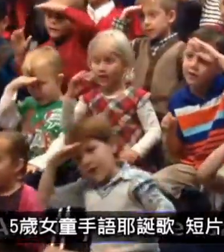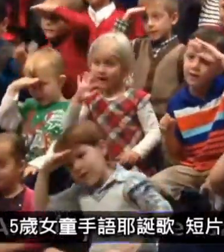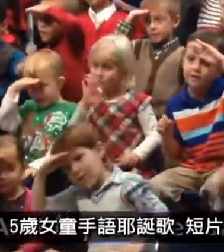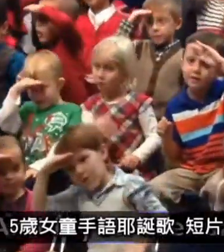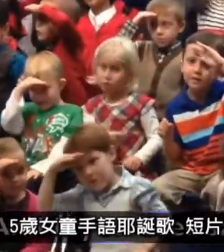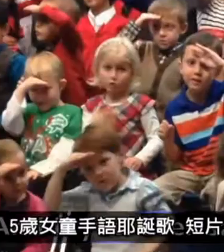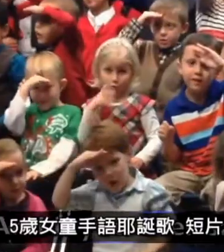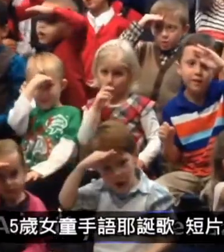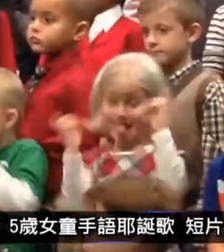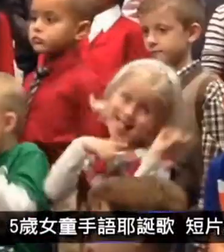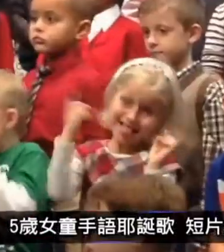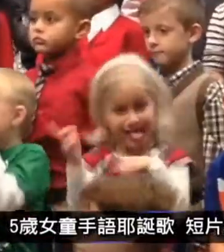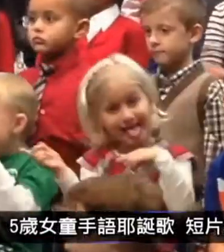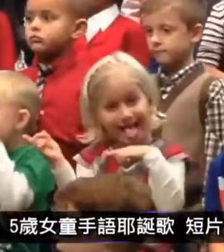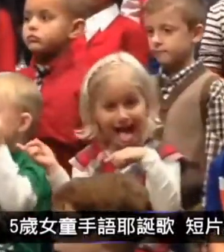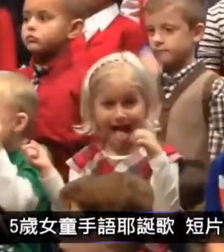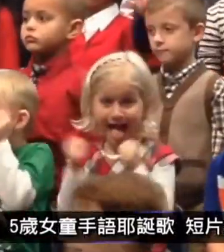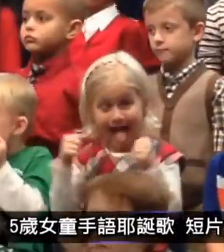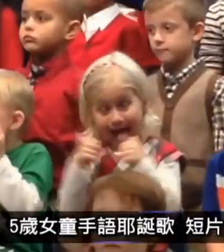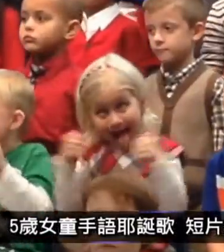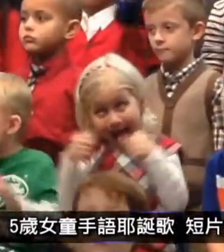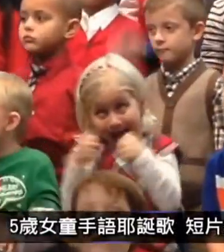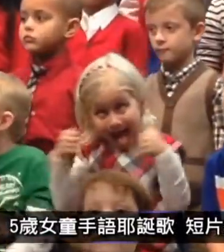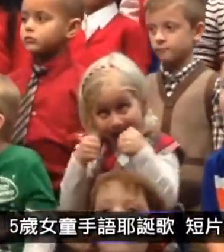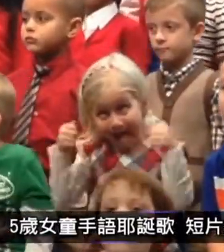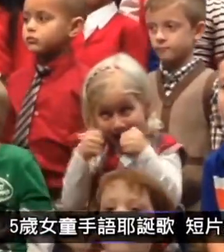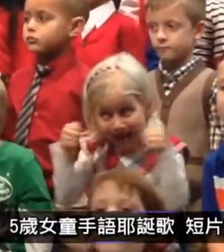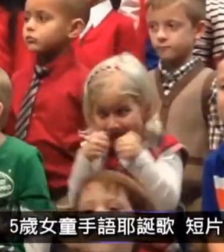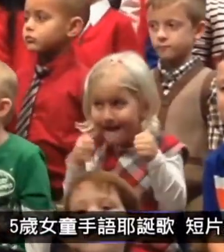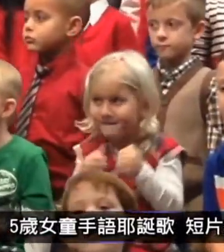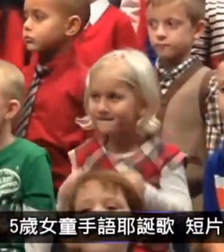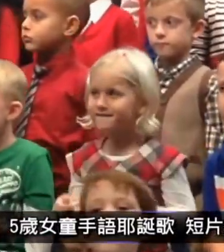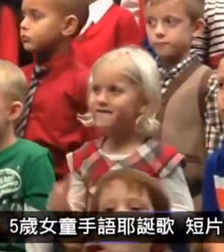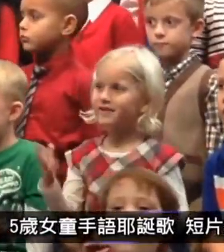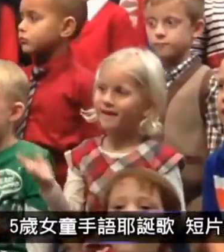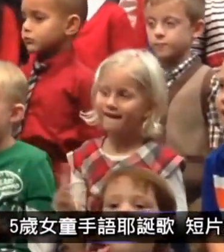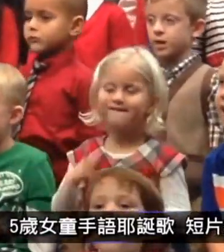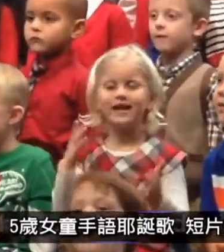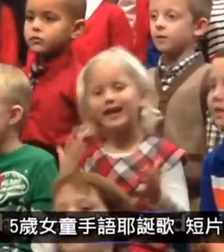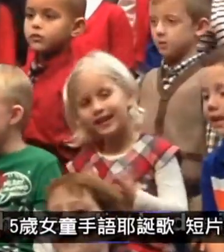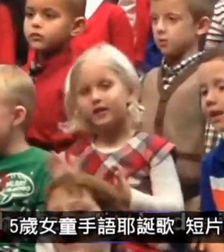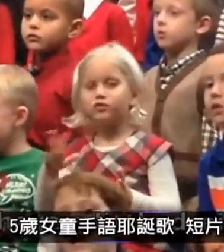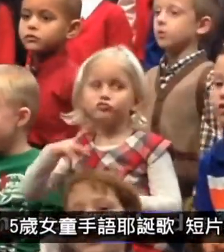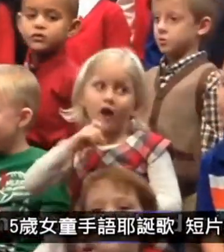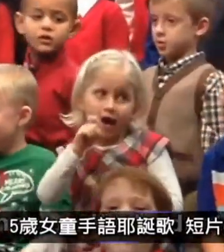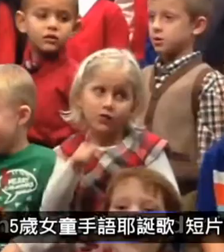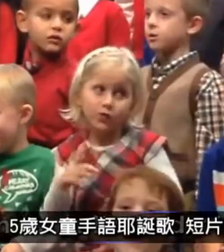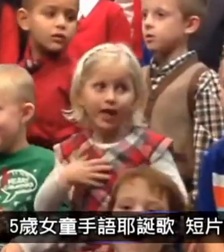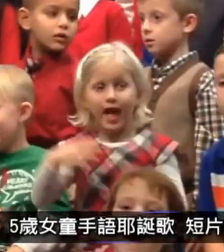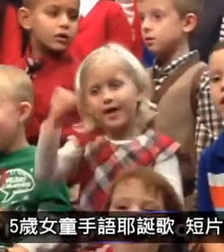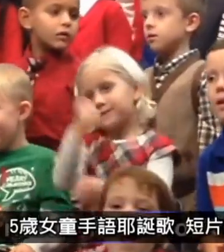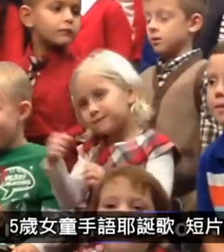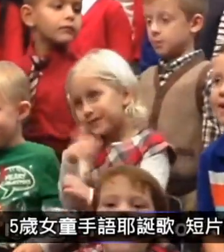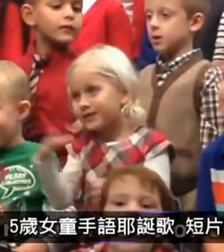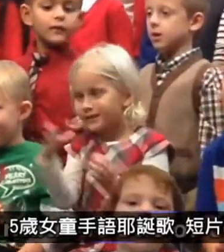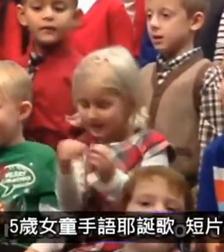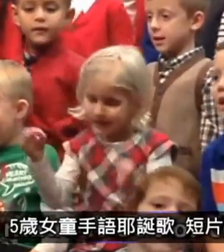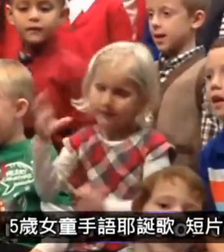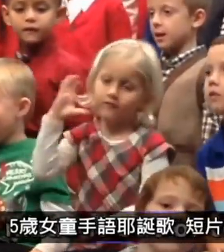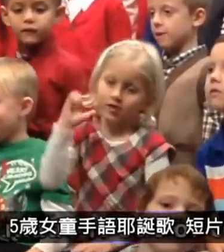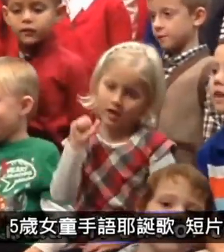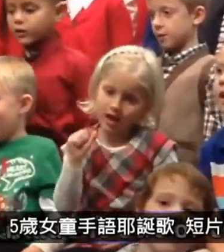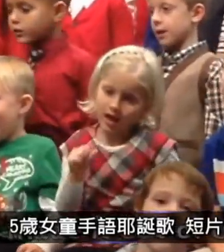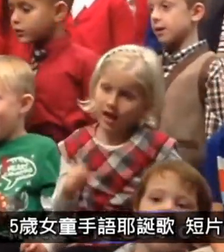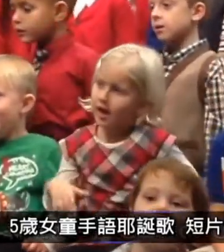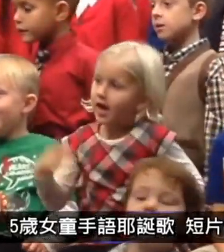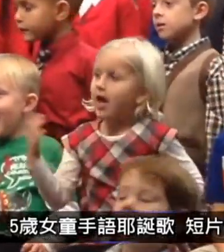都比那位议员好。影片中5岁的克莱尔身穿红色格子洋装，留着金色短发，眼睛不时看着镜